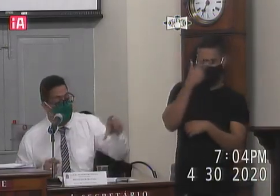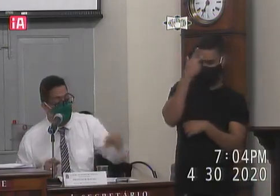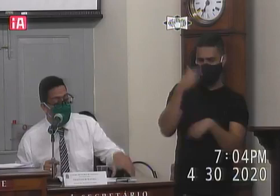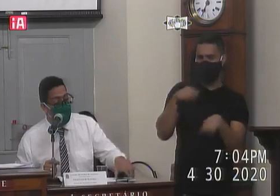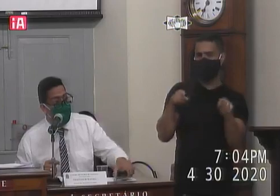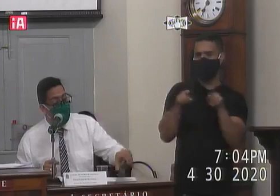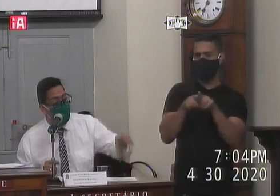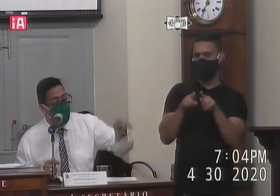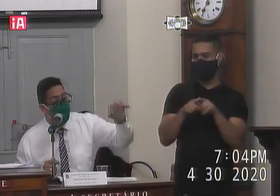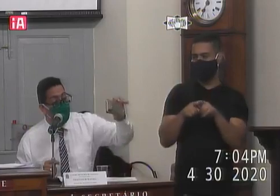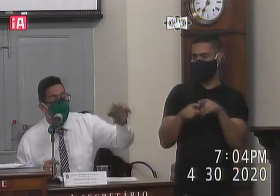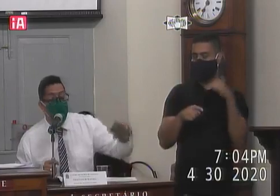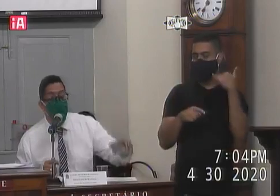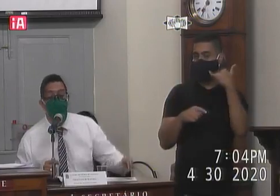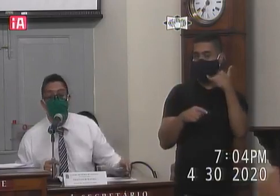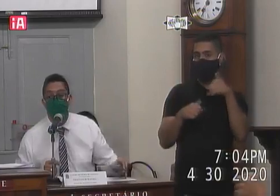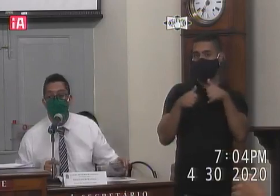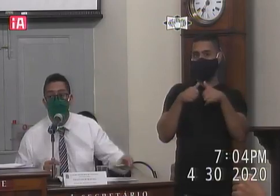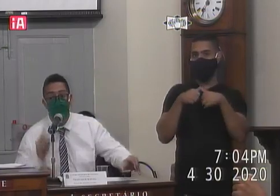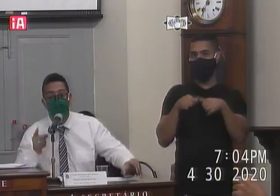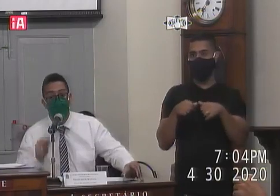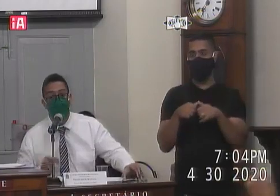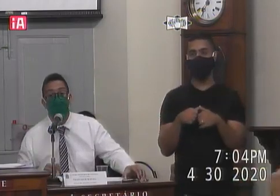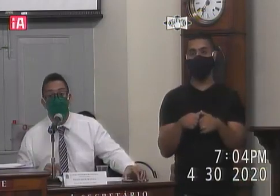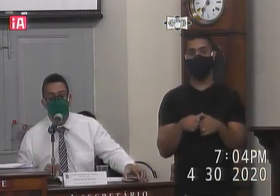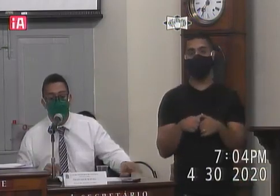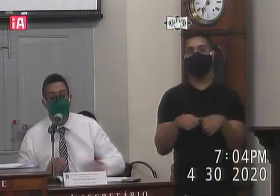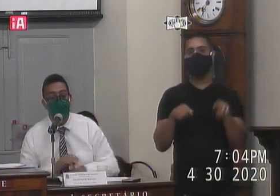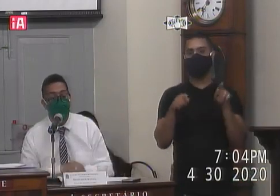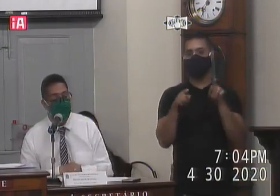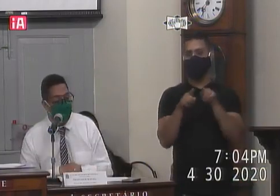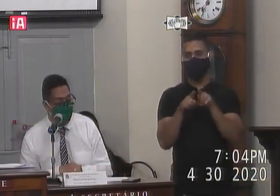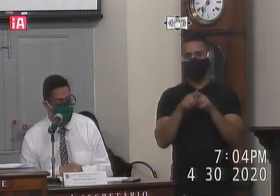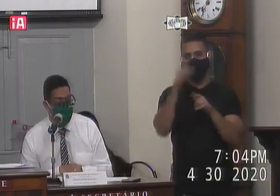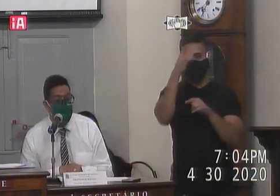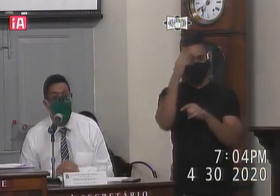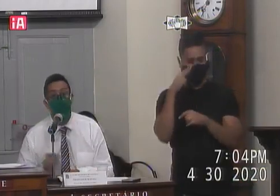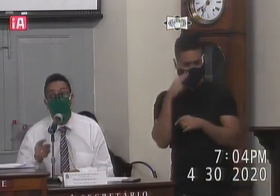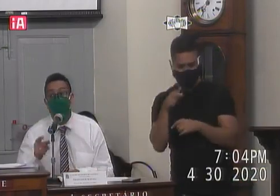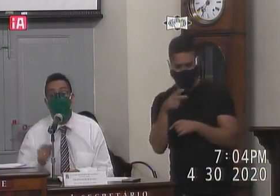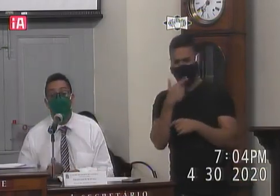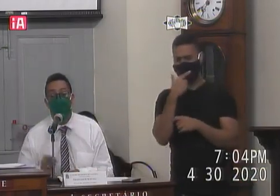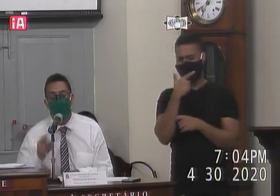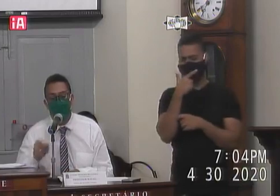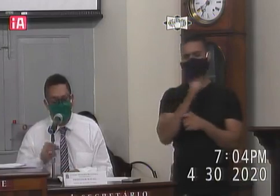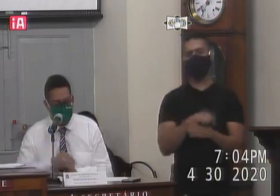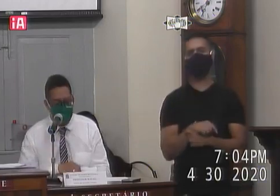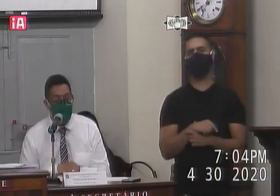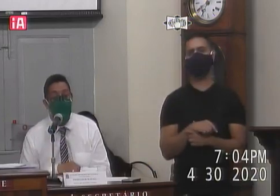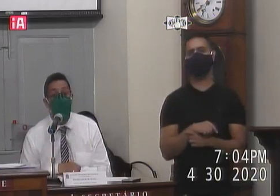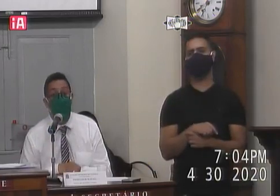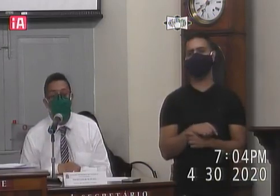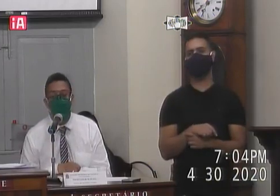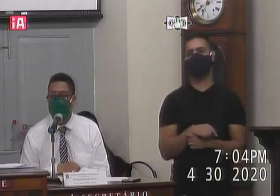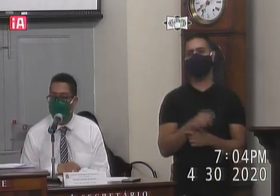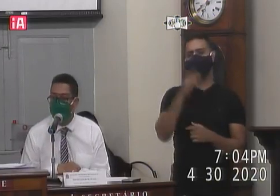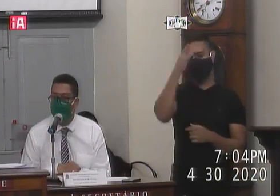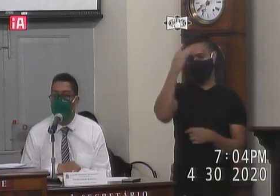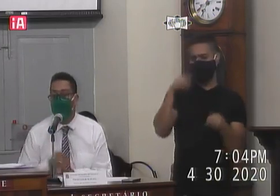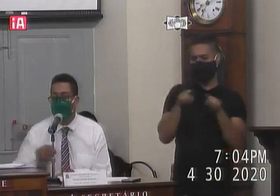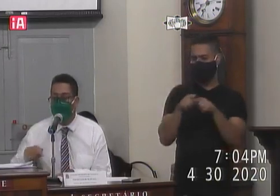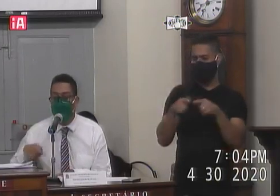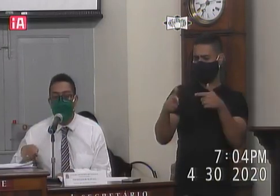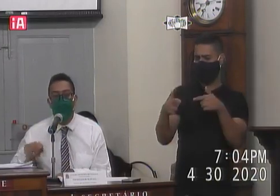quando o meu celular ficava aqui me filmando. Os assessores de vocês riam de mim. Muitas pessoas me fizeram como